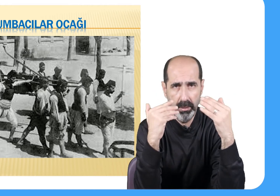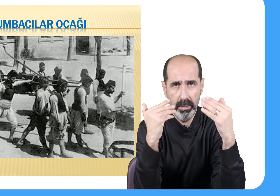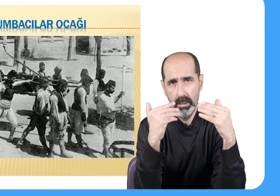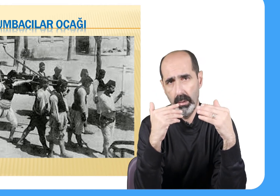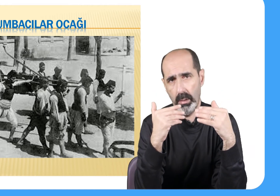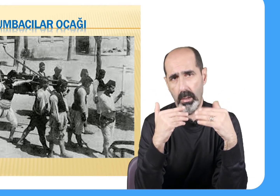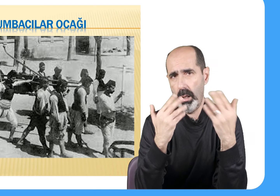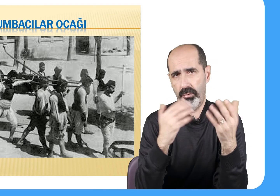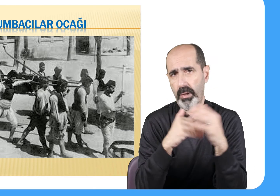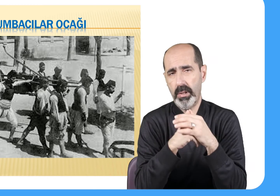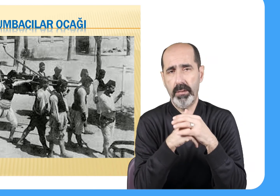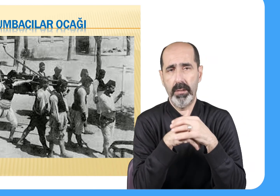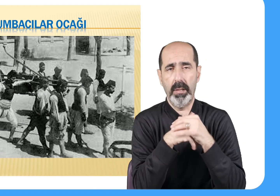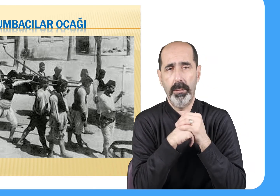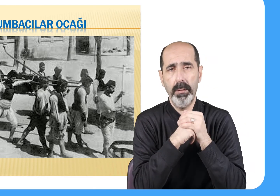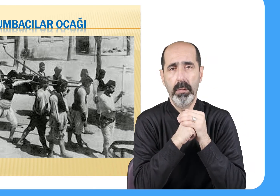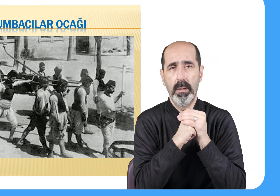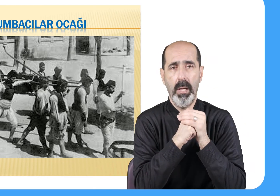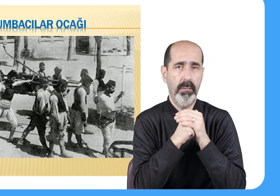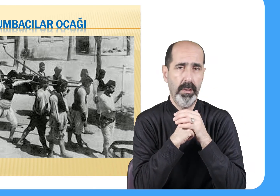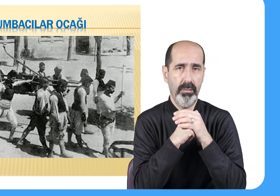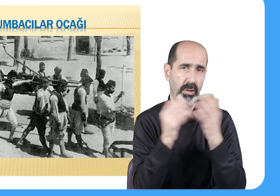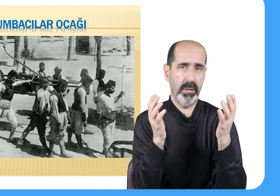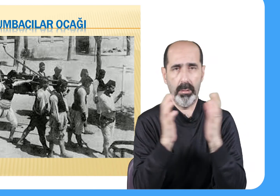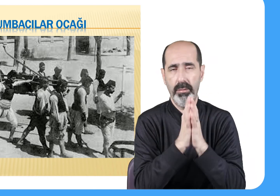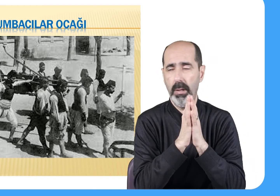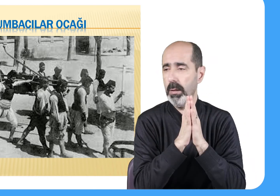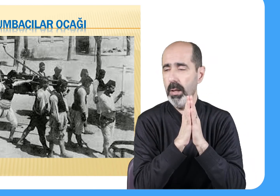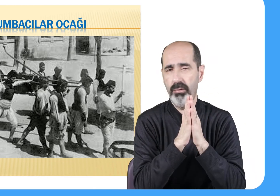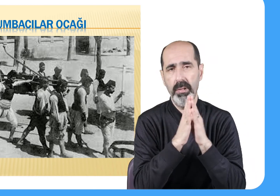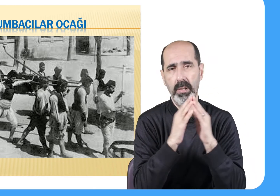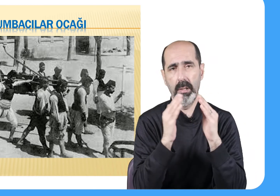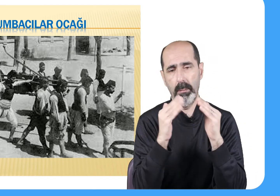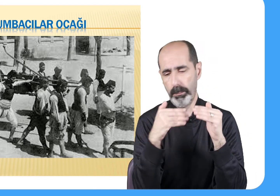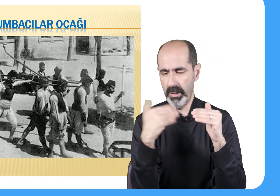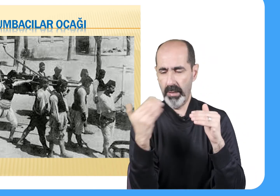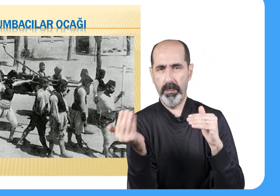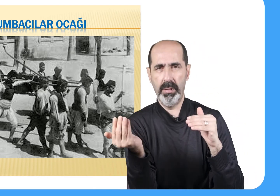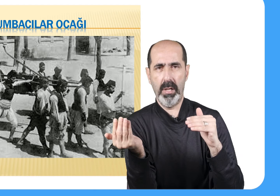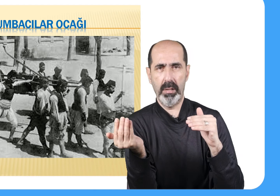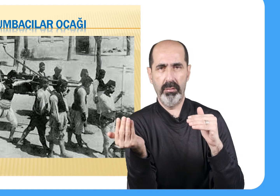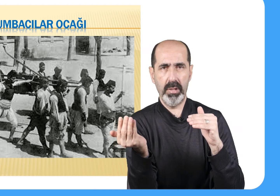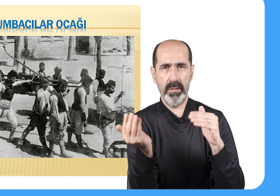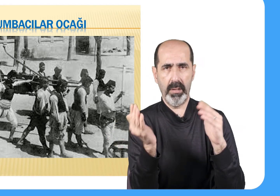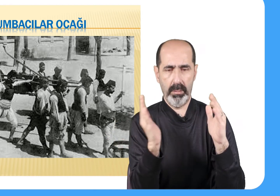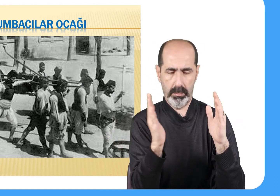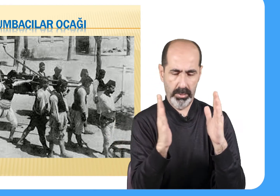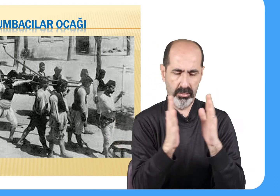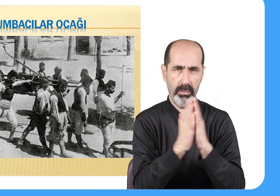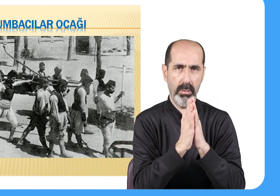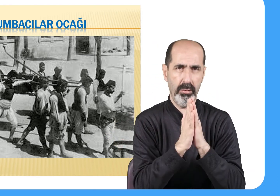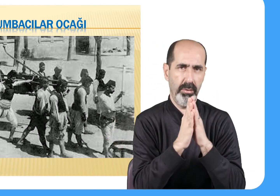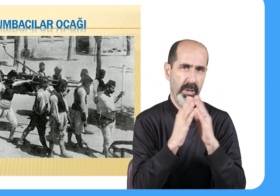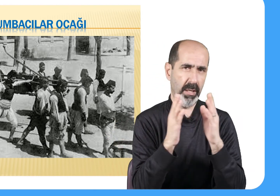yani ağaçtan tahtadan yapılan evlerin çatıları özellikle şimdi bir evde bir yangın çıkarsa